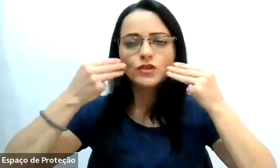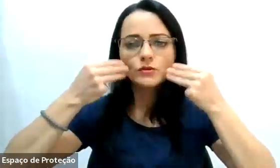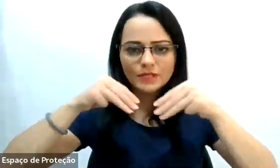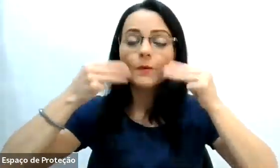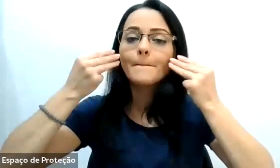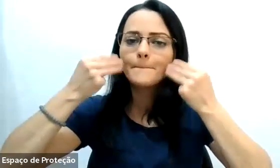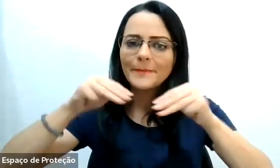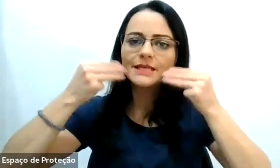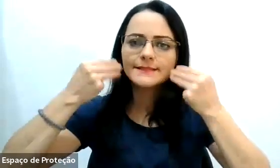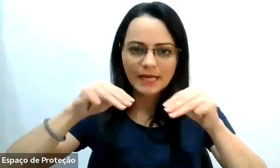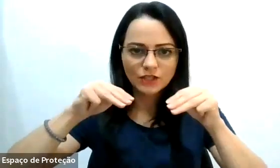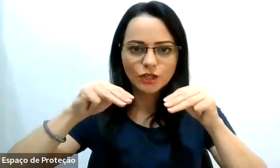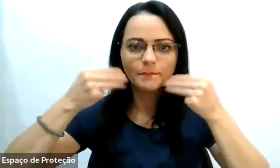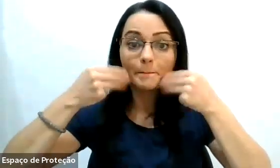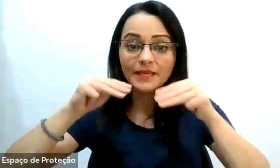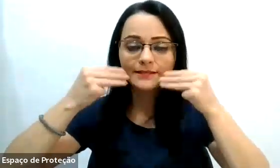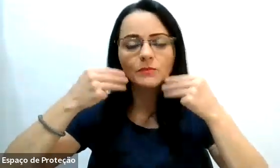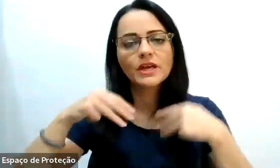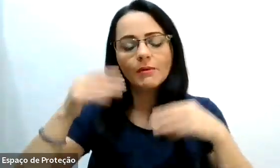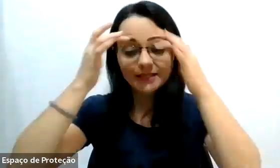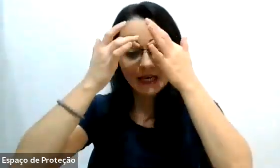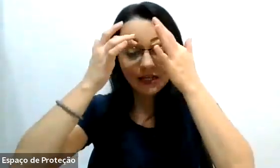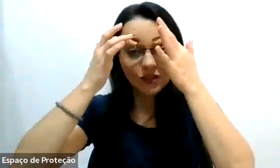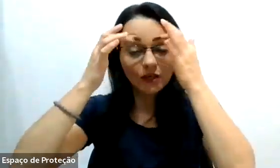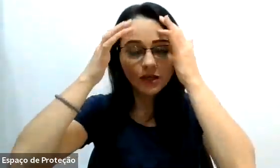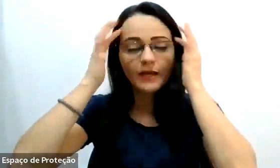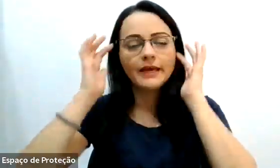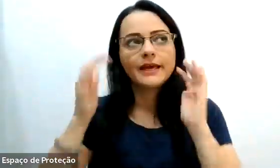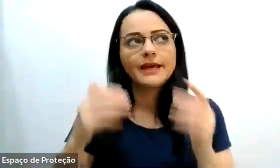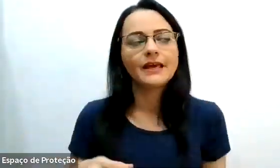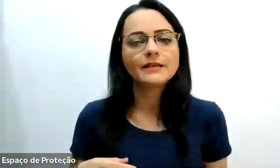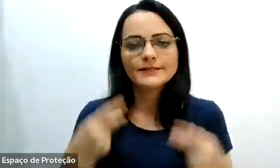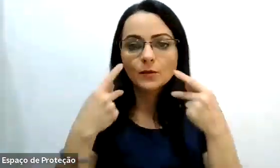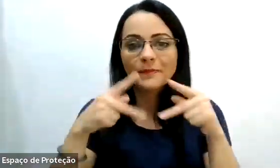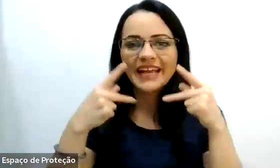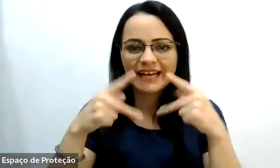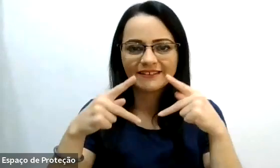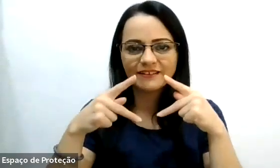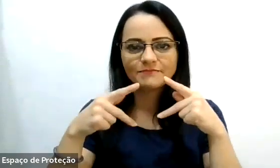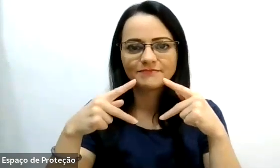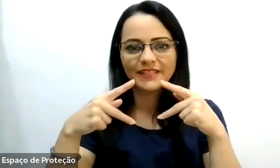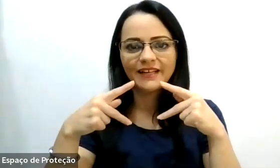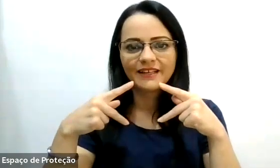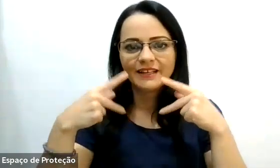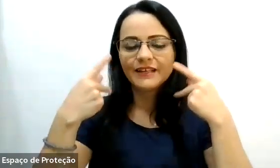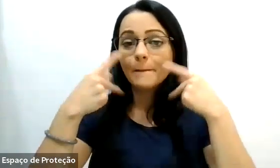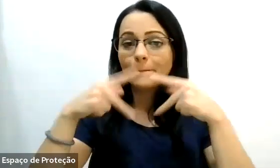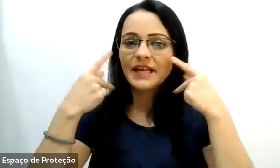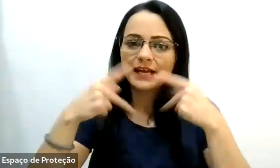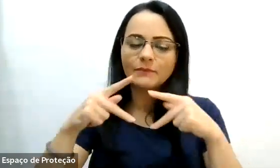frente mesmo. Mensagem. Porque é uma mensagem que está sendo pregada, né? Pregar.